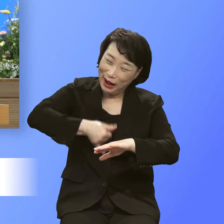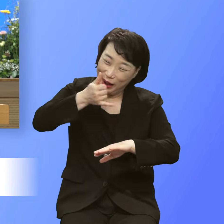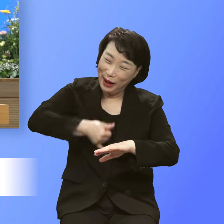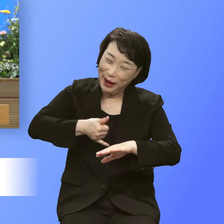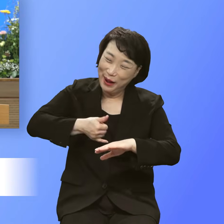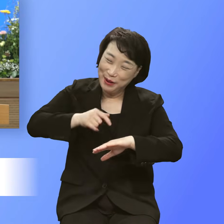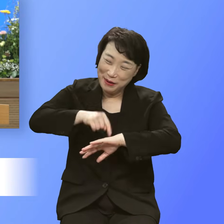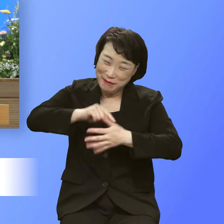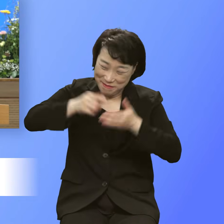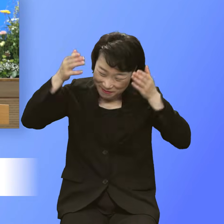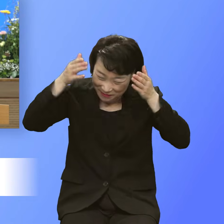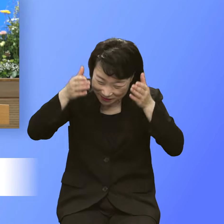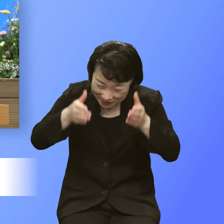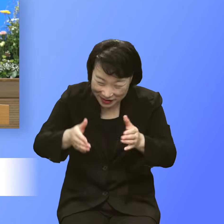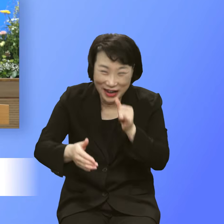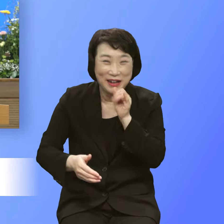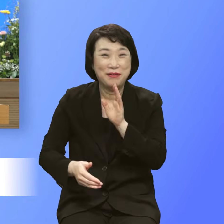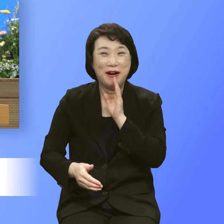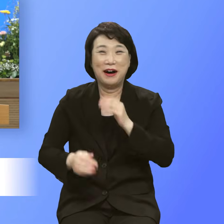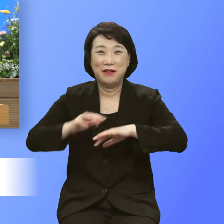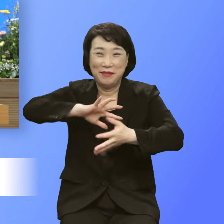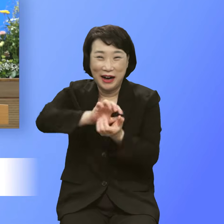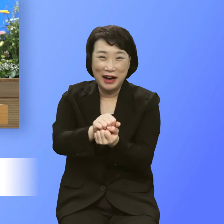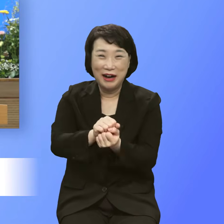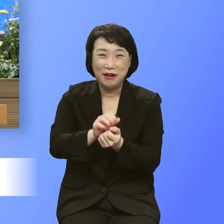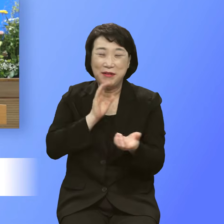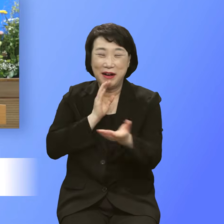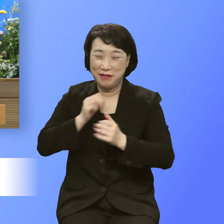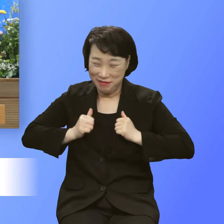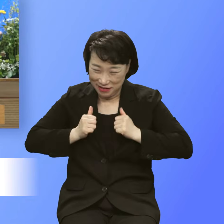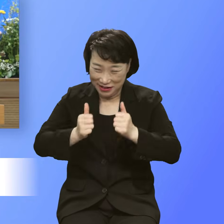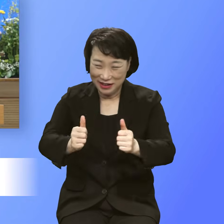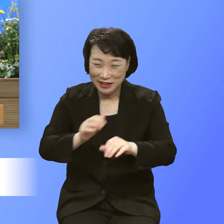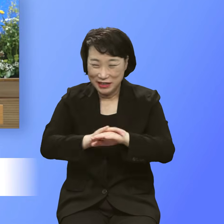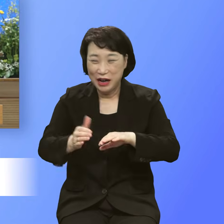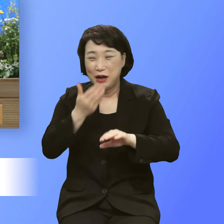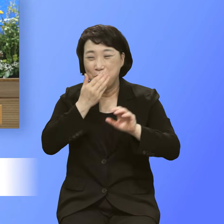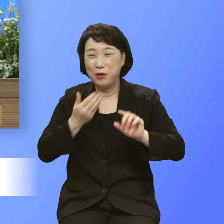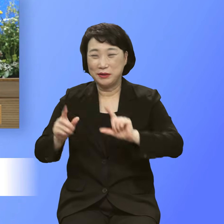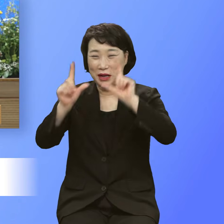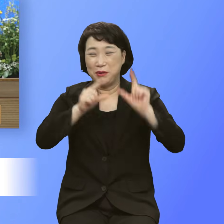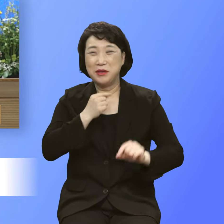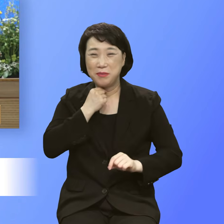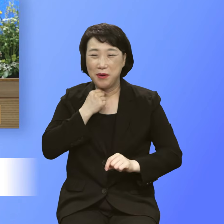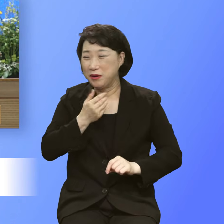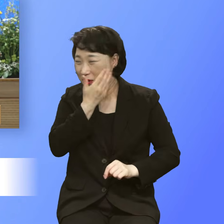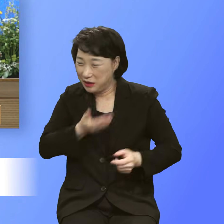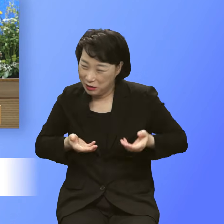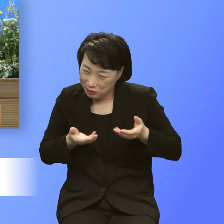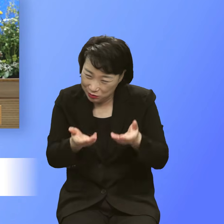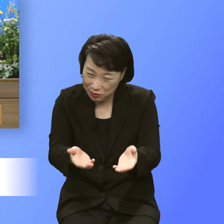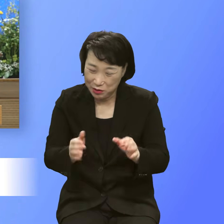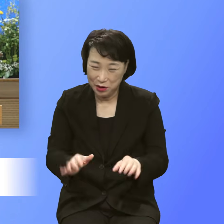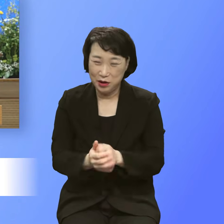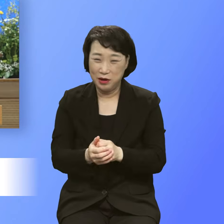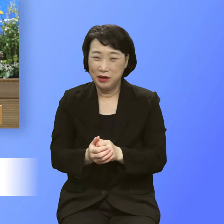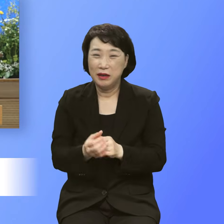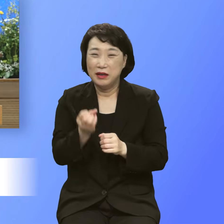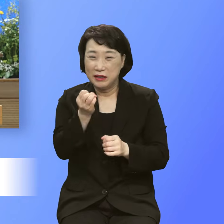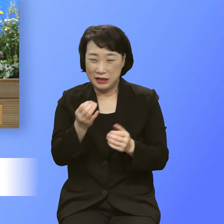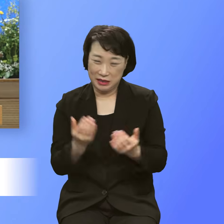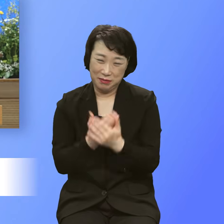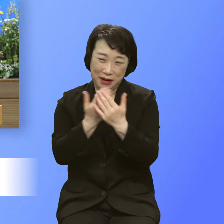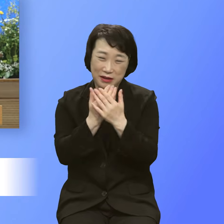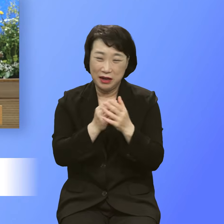얼마나 맘먹고 짓고 얼마나 정말로 잘 먹고 살아보려고 거름도 주고 종자